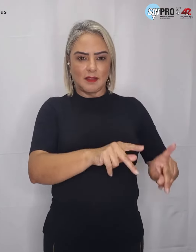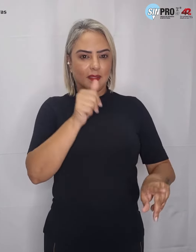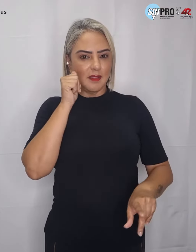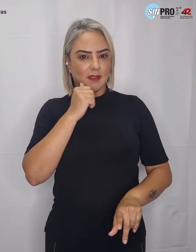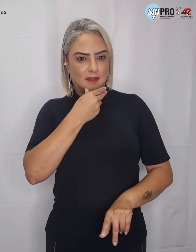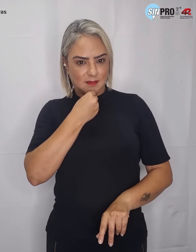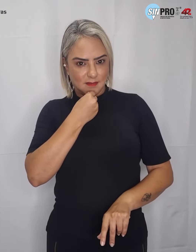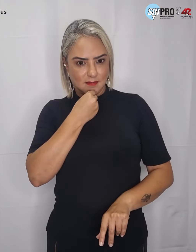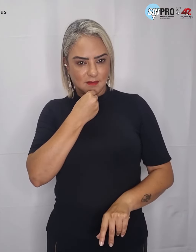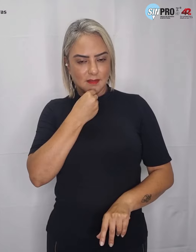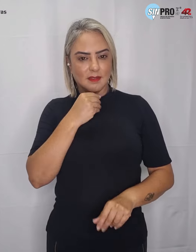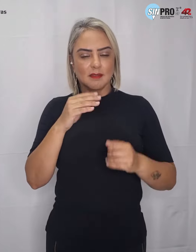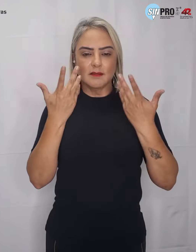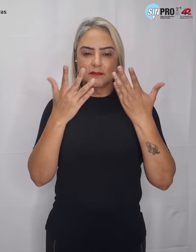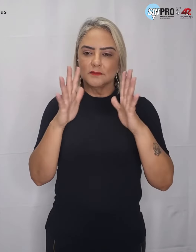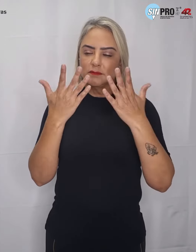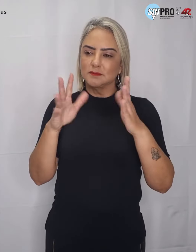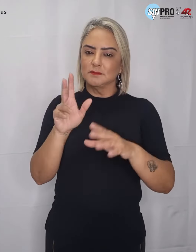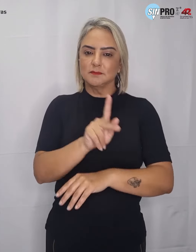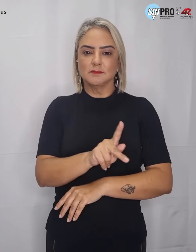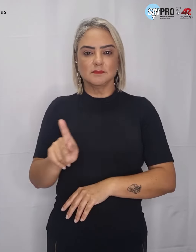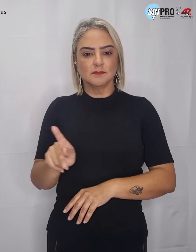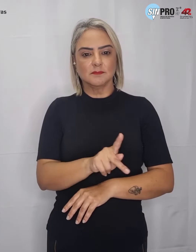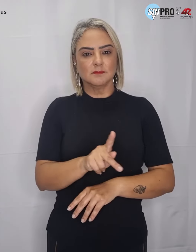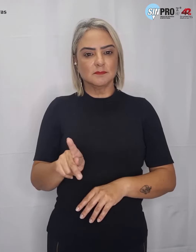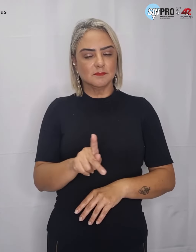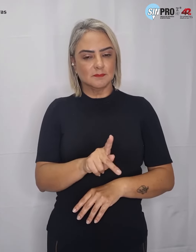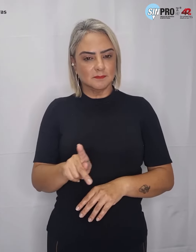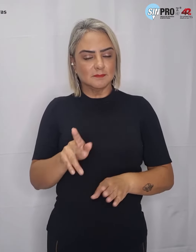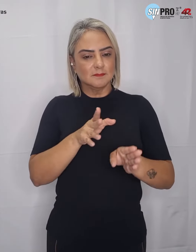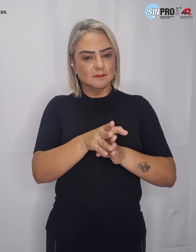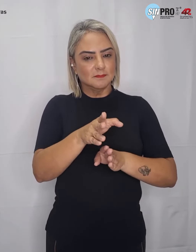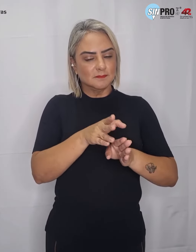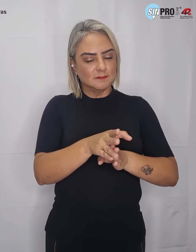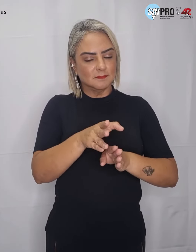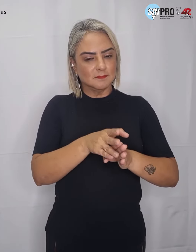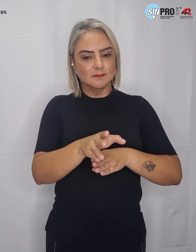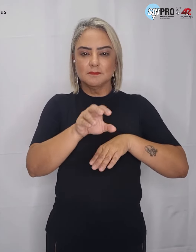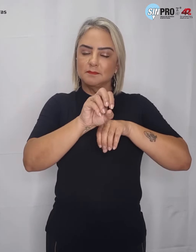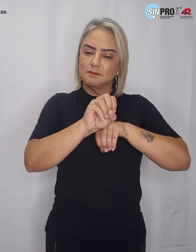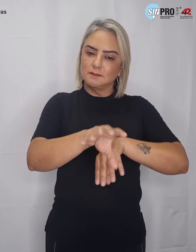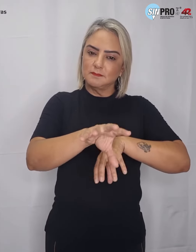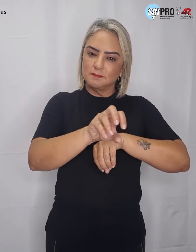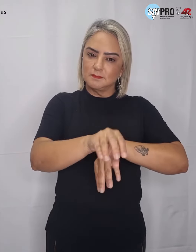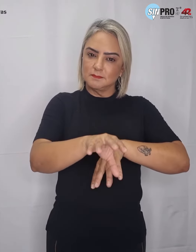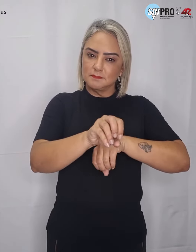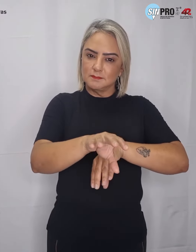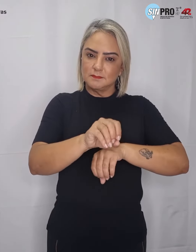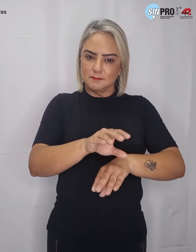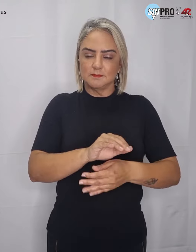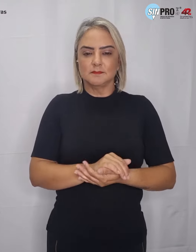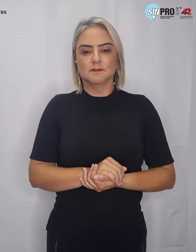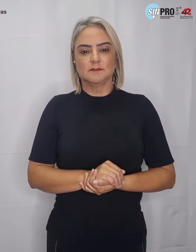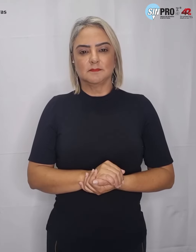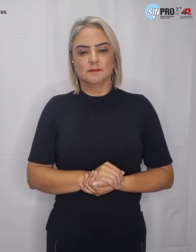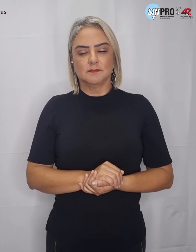aposentadas, parabenizo os professores, as professoras, os orientadores e as orientadoras